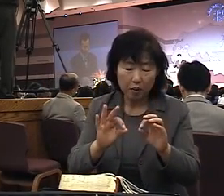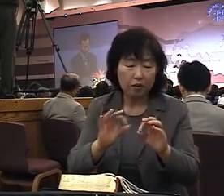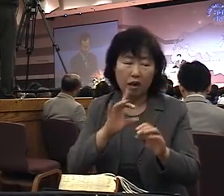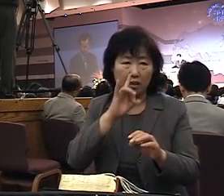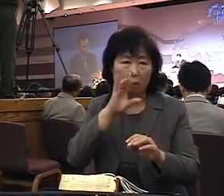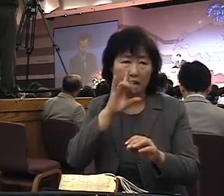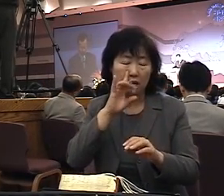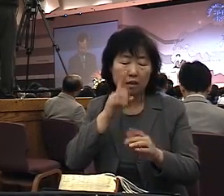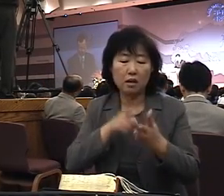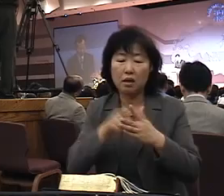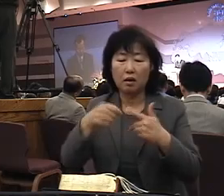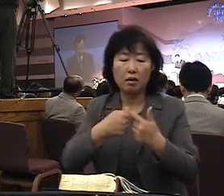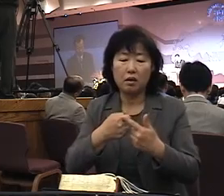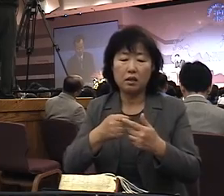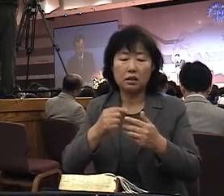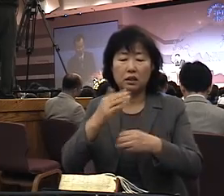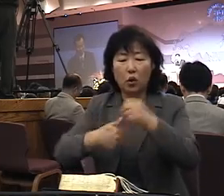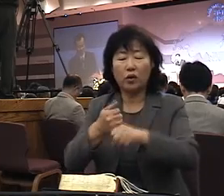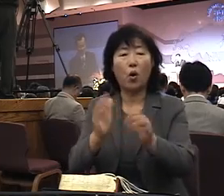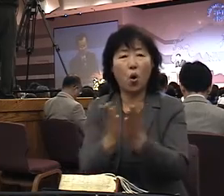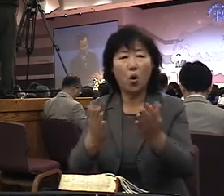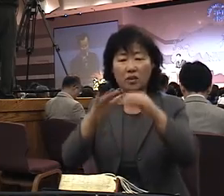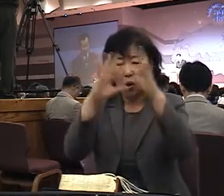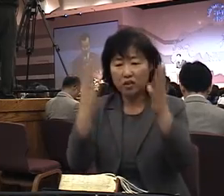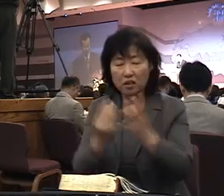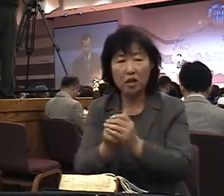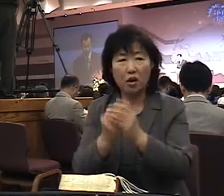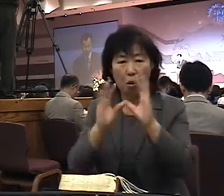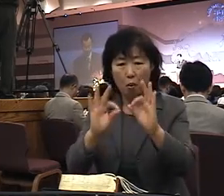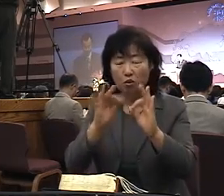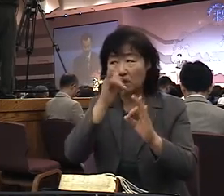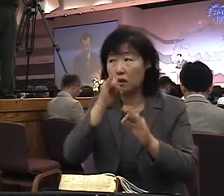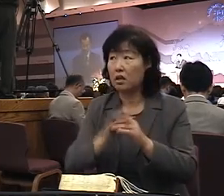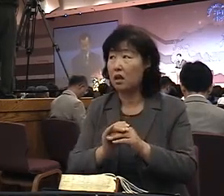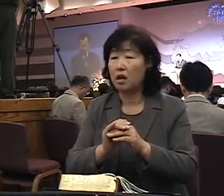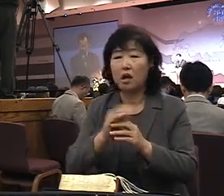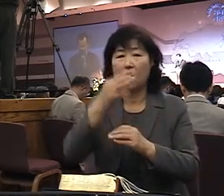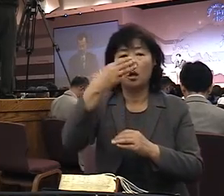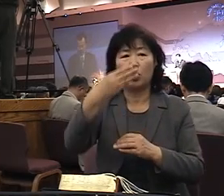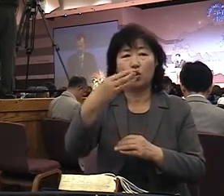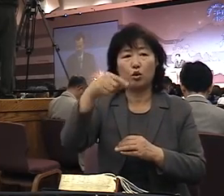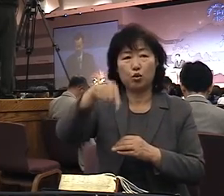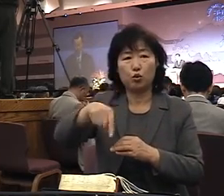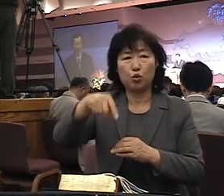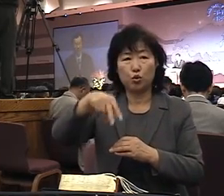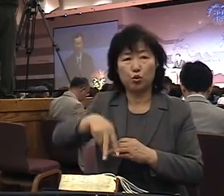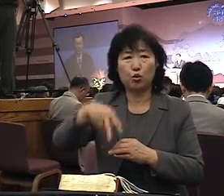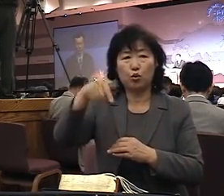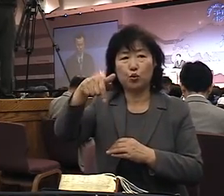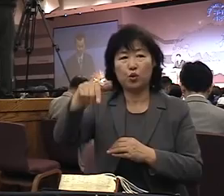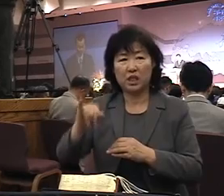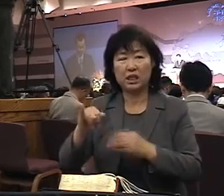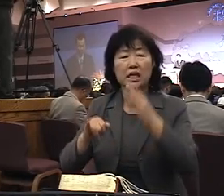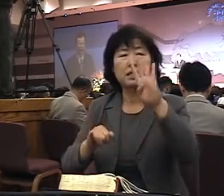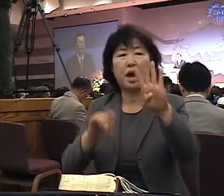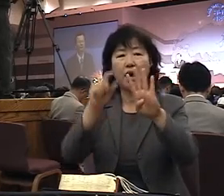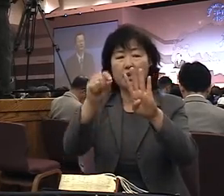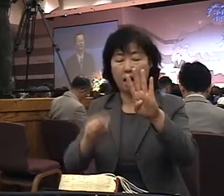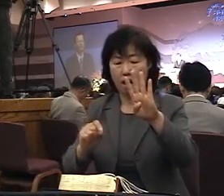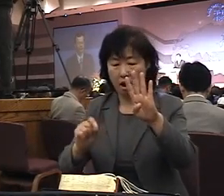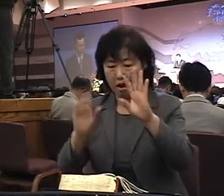합니다. 우리 먼저 룻기를 보겠습니다. 룻기 4장을 보십니다. 구약 성경 407면입니다. 룻기